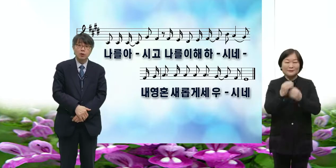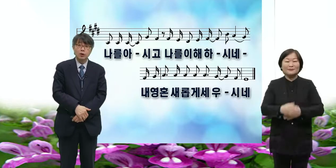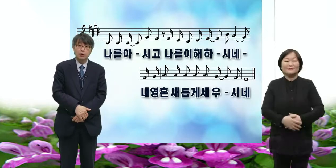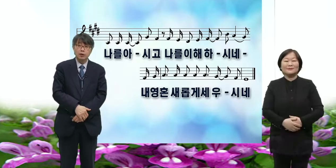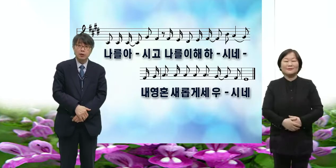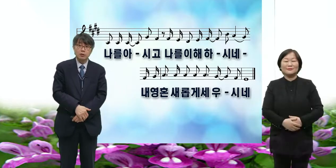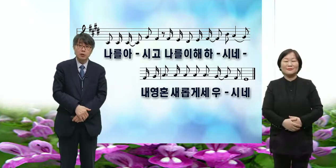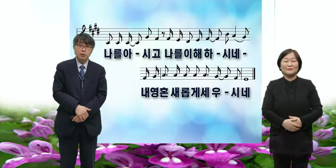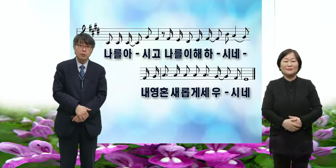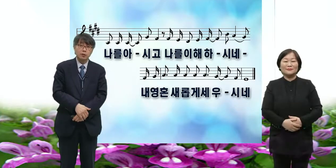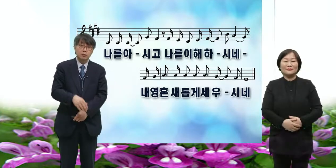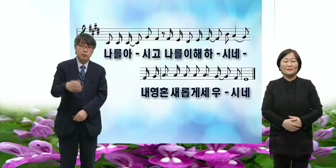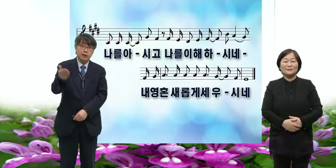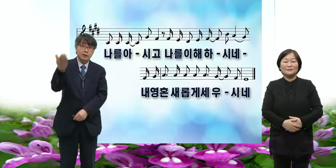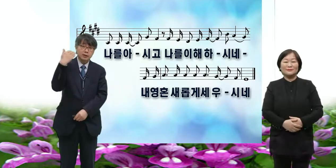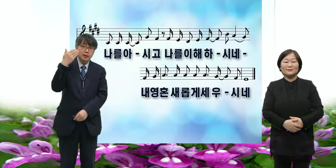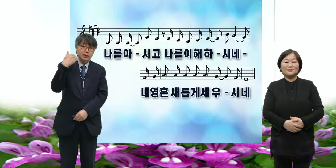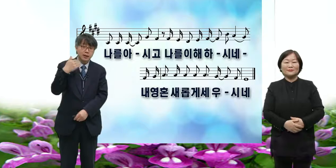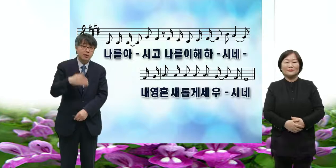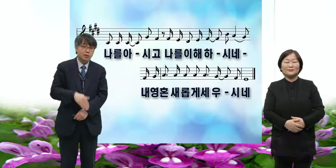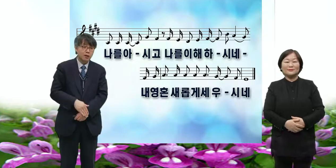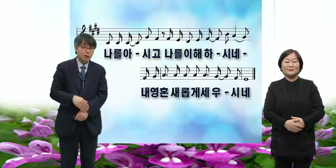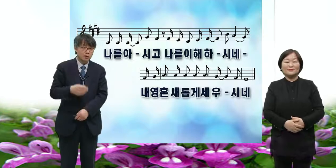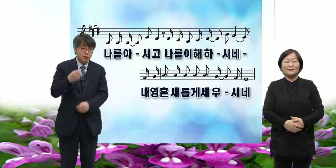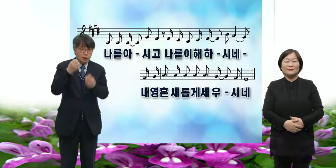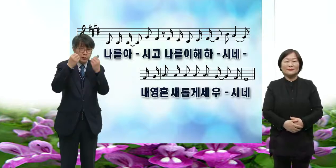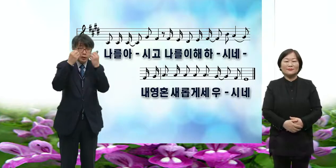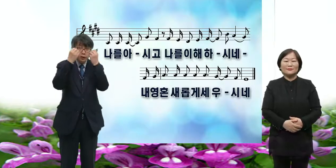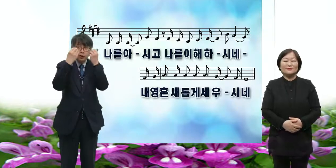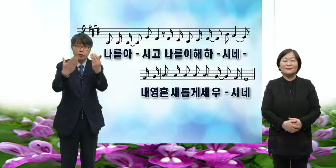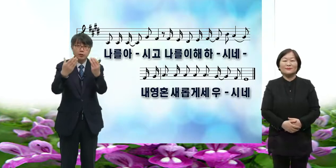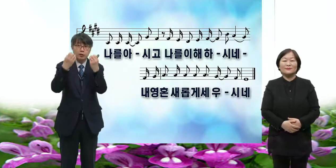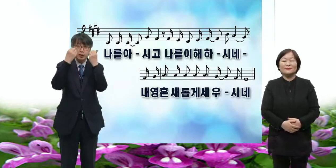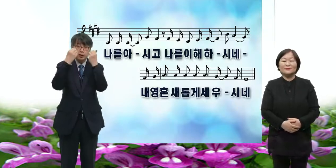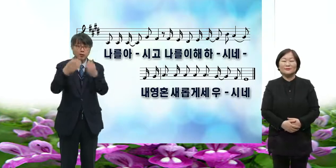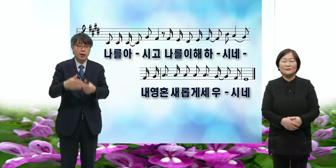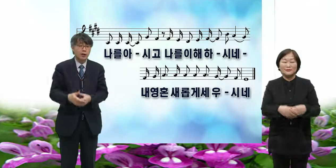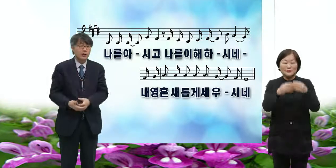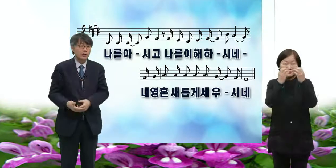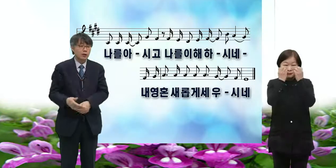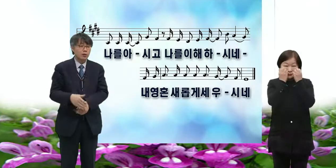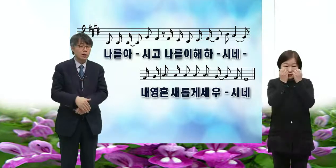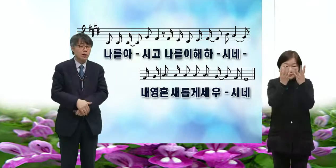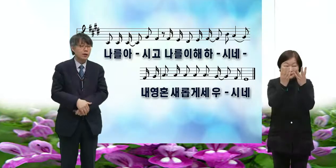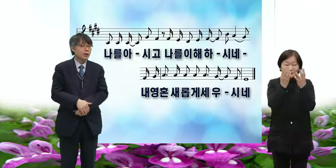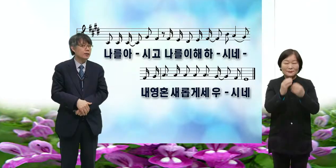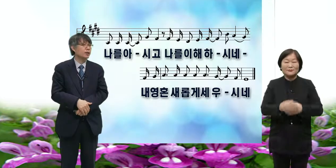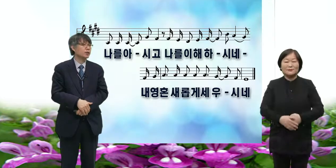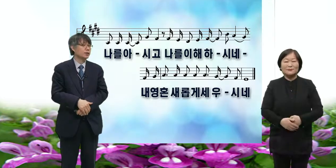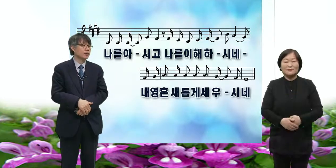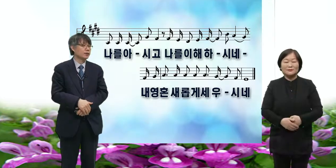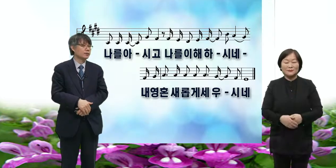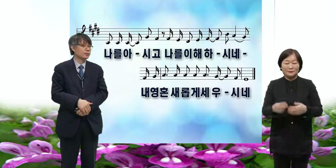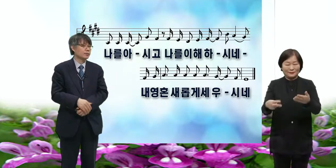이제 어떻게 보면 말을 듣는 거잖아요. 그러니까 새롭다는 여기서 이렇게 새롭게 세우시네는